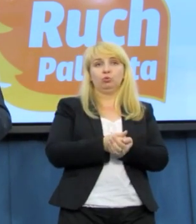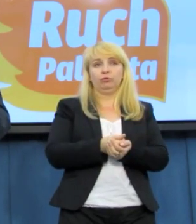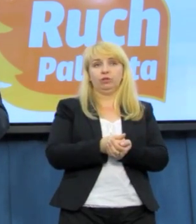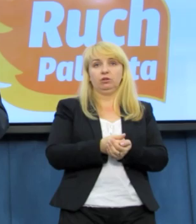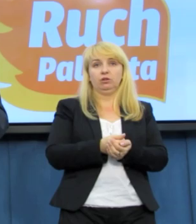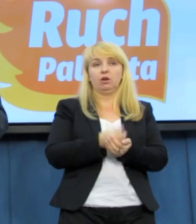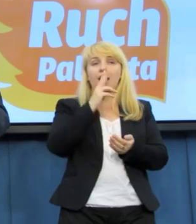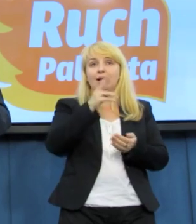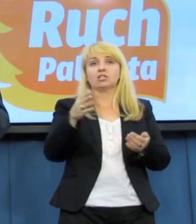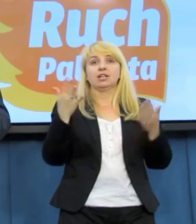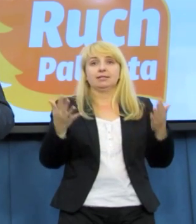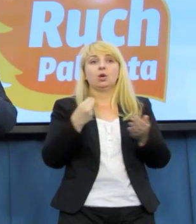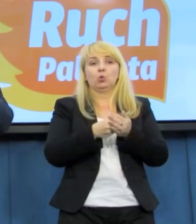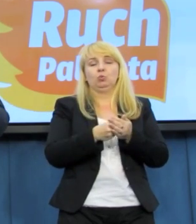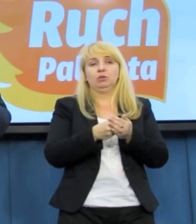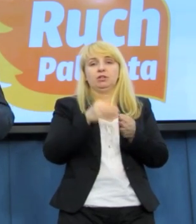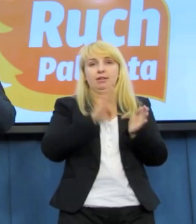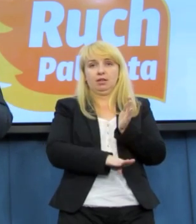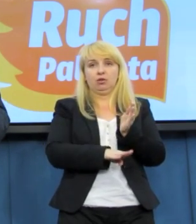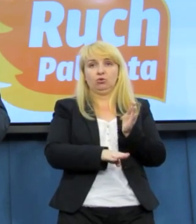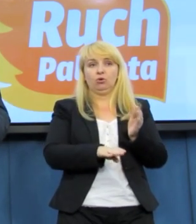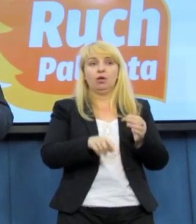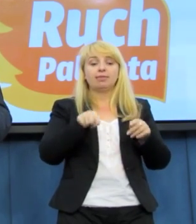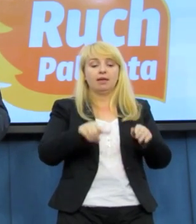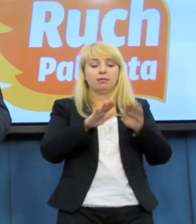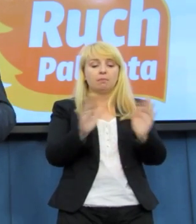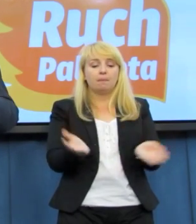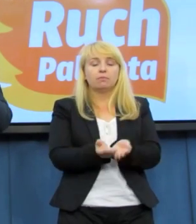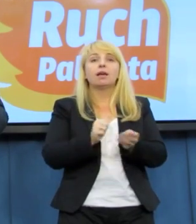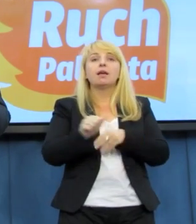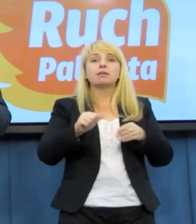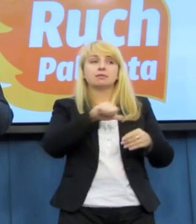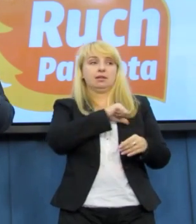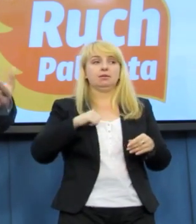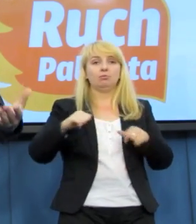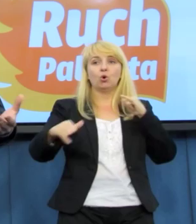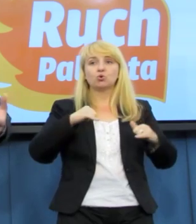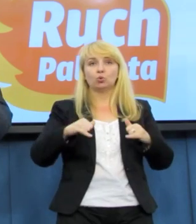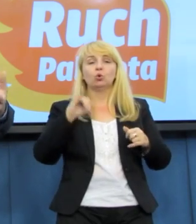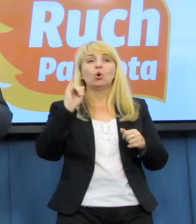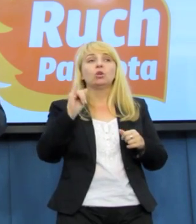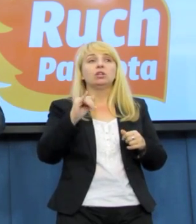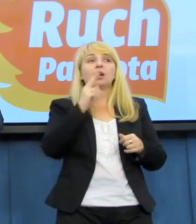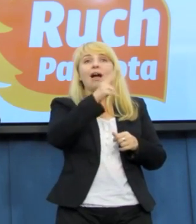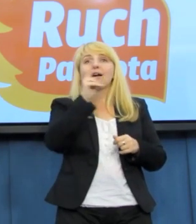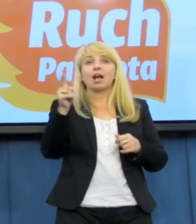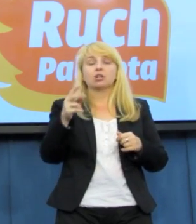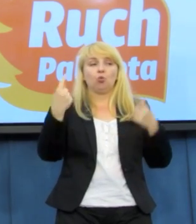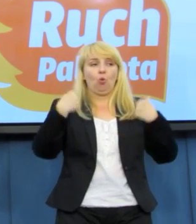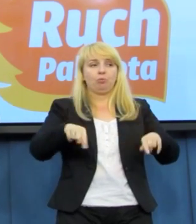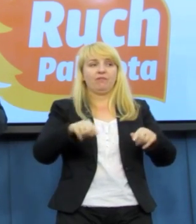racjonalnie dysponować majątkiem, który jest nasz. Jest to majątek samorządu i należy do wszystkich, więc myślę, że